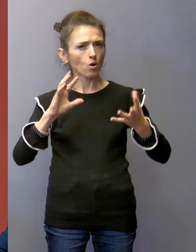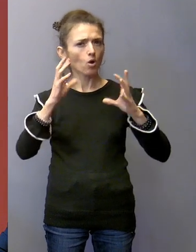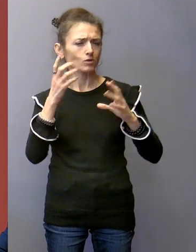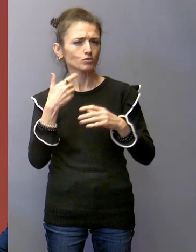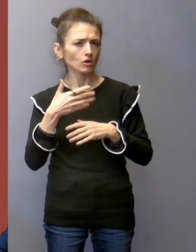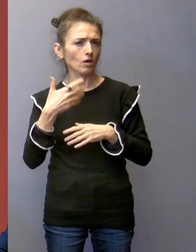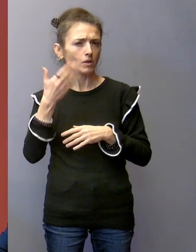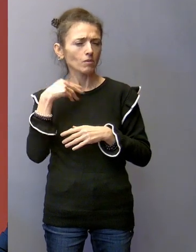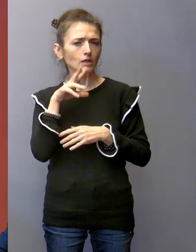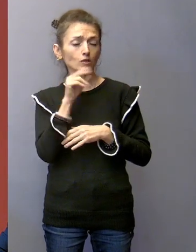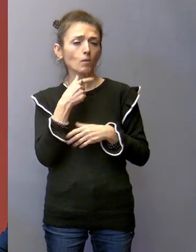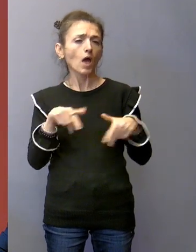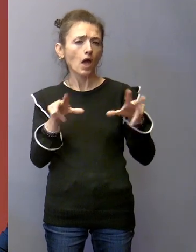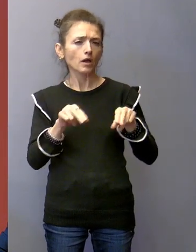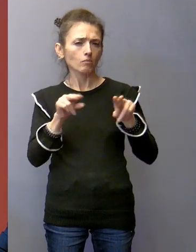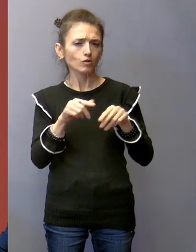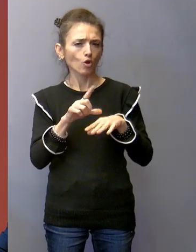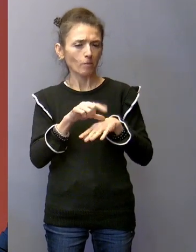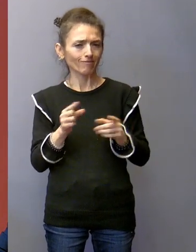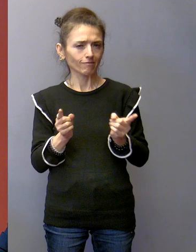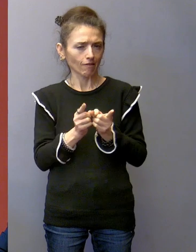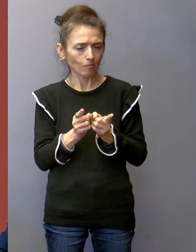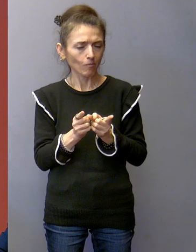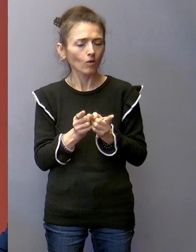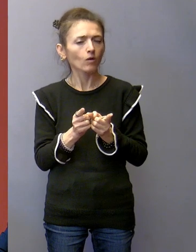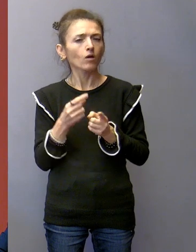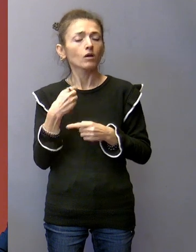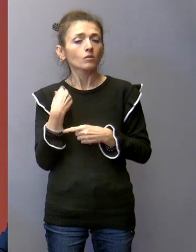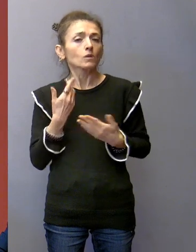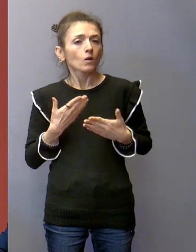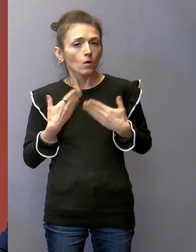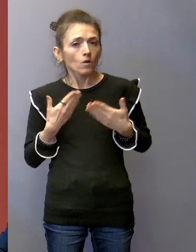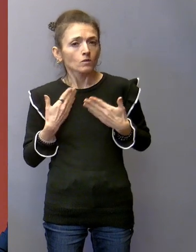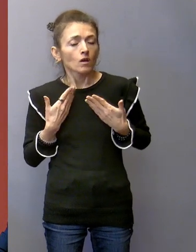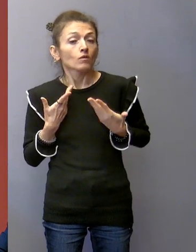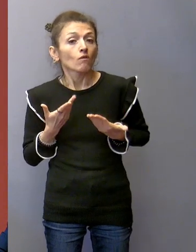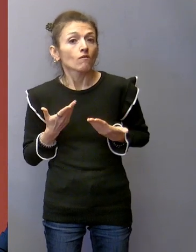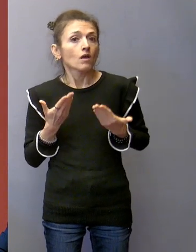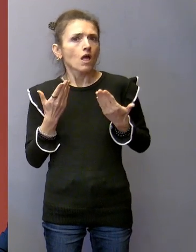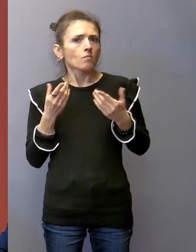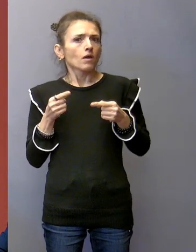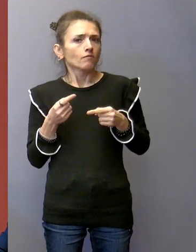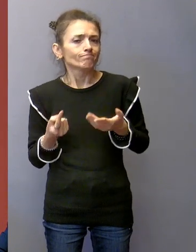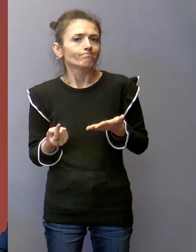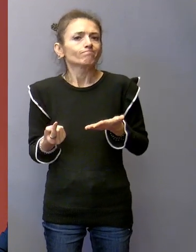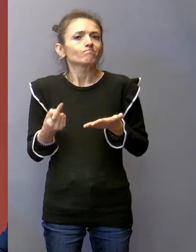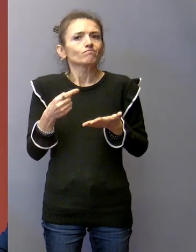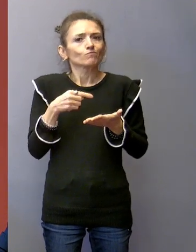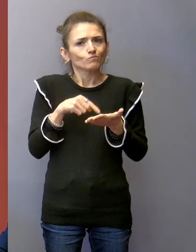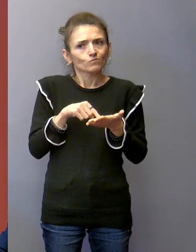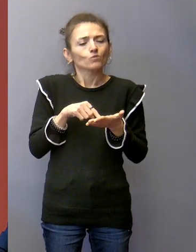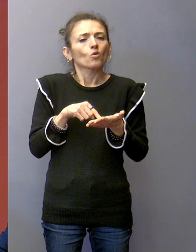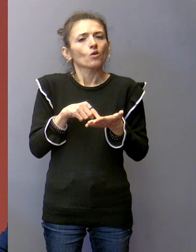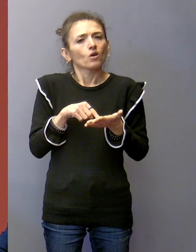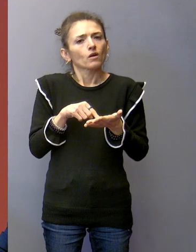per il poco minutaggio a disposizione quindi in ogni caso sono contento che finalmente si torni seppur